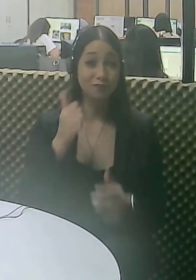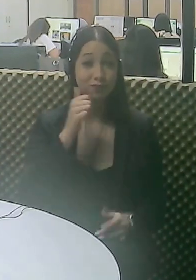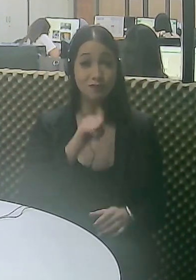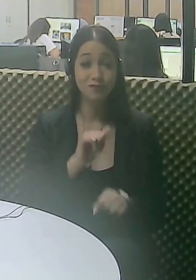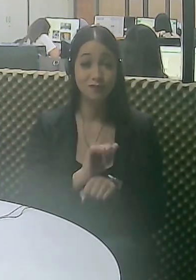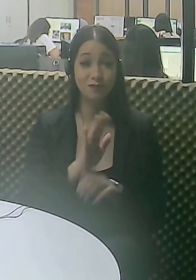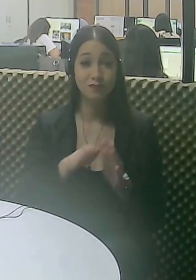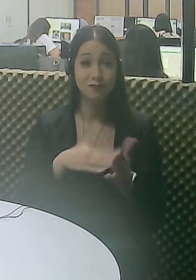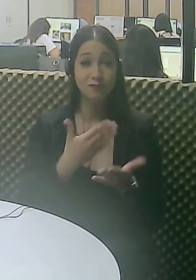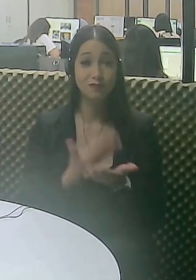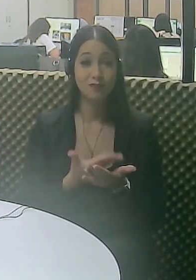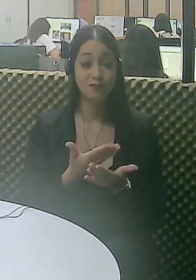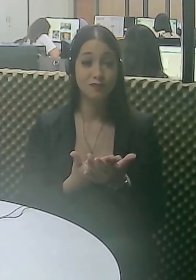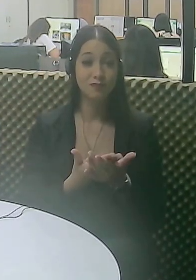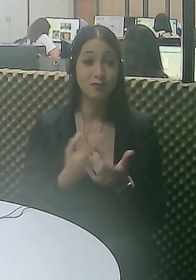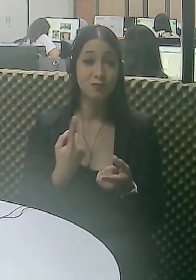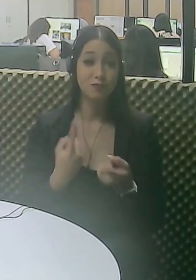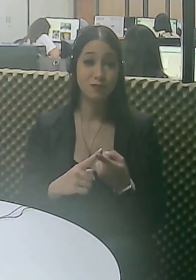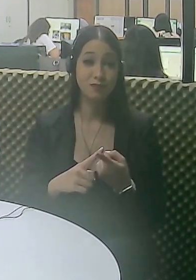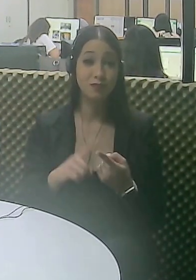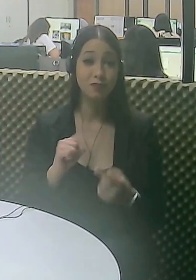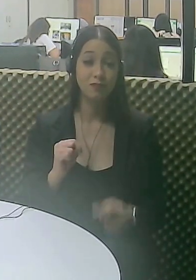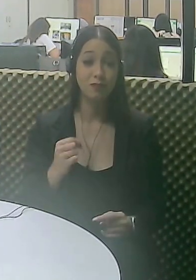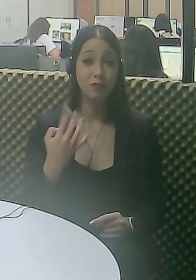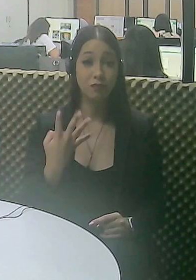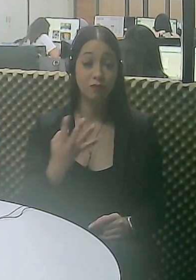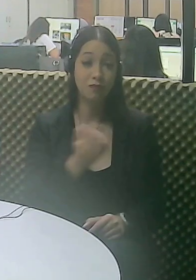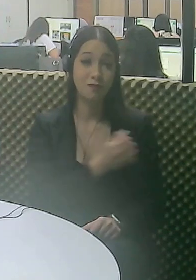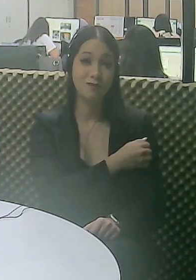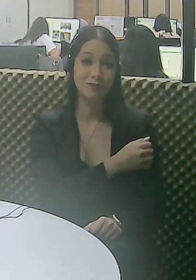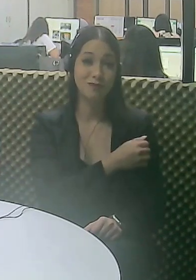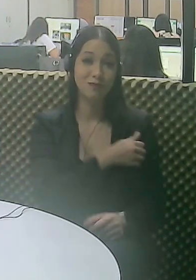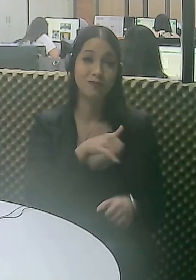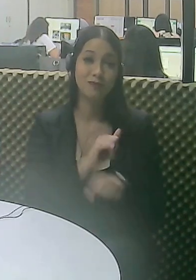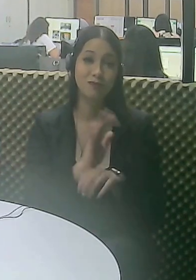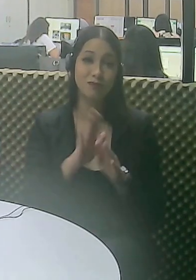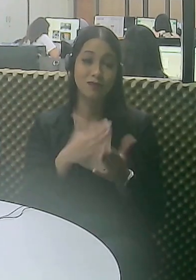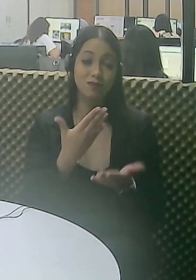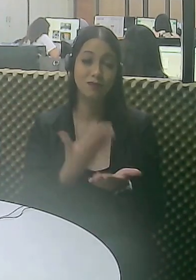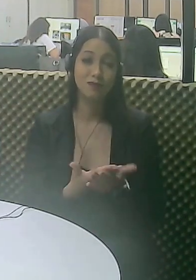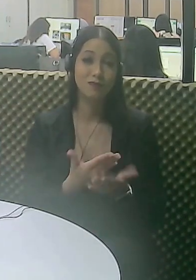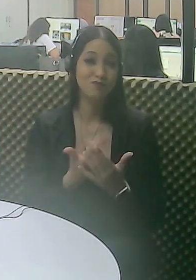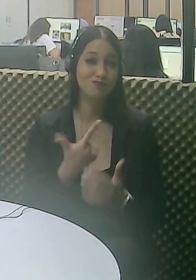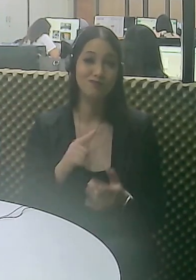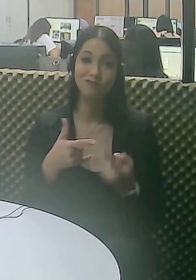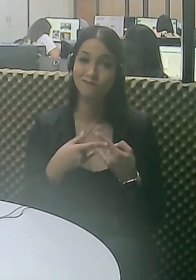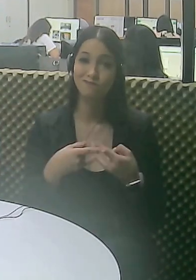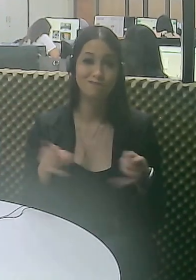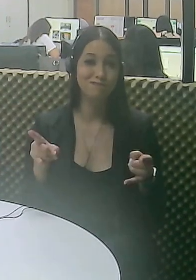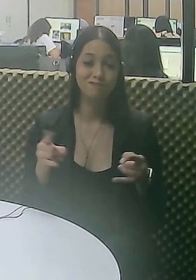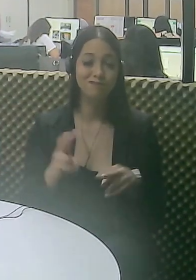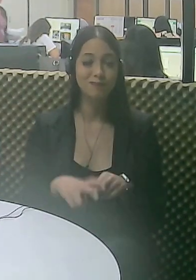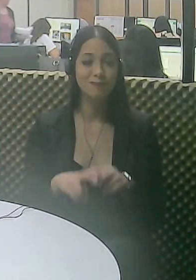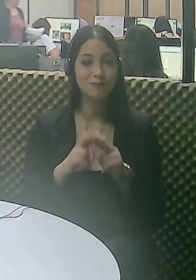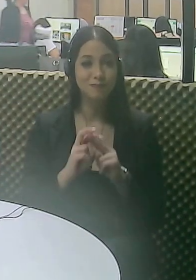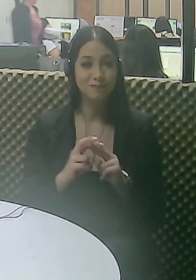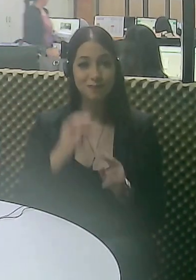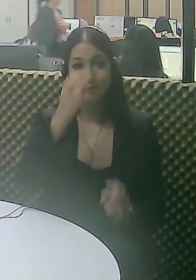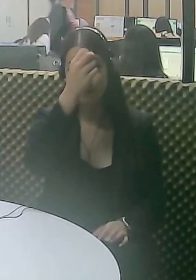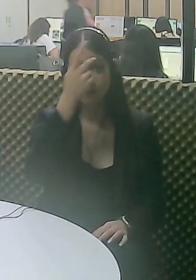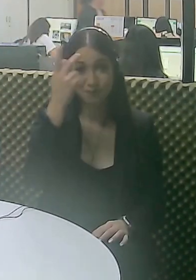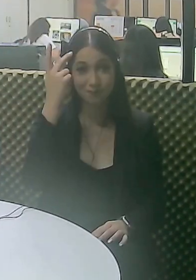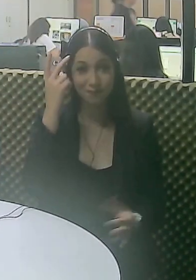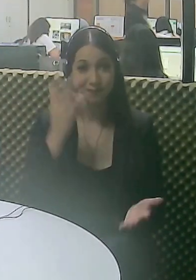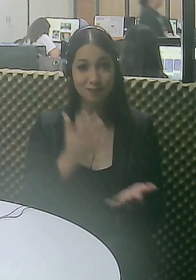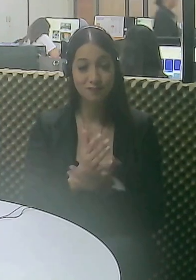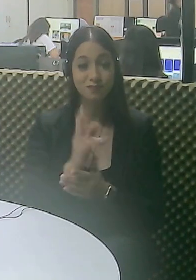não aparece na escola. É porque ela é uma dentre quatro garotas que falta aula por não ter absorvente. Por isso, a Prefeitura